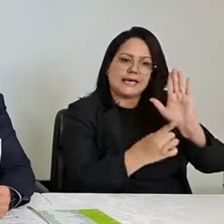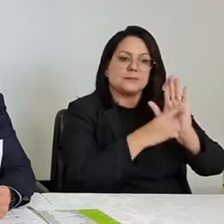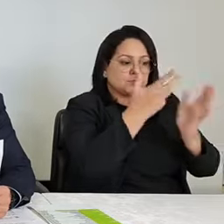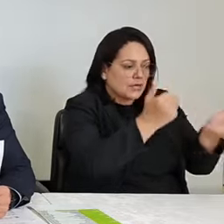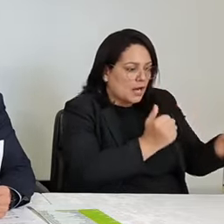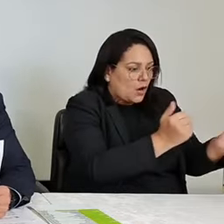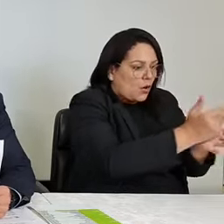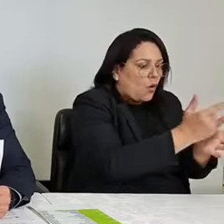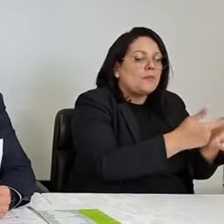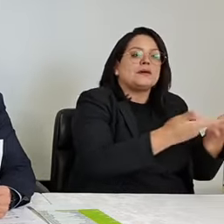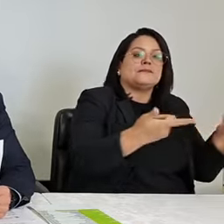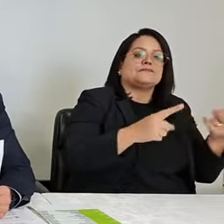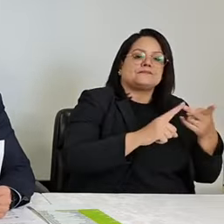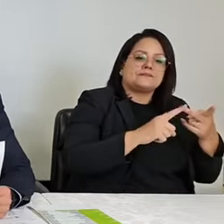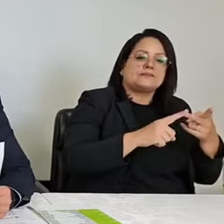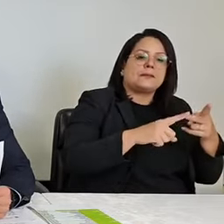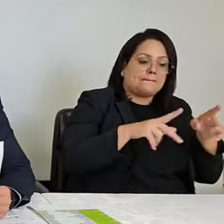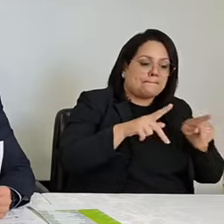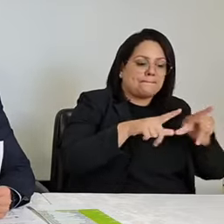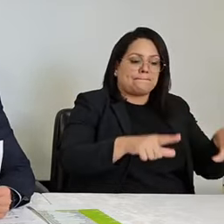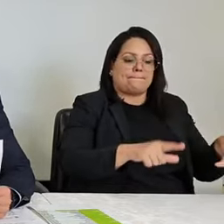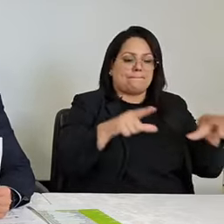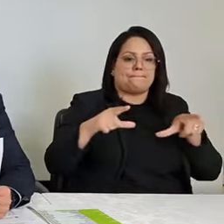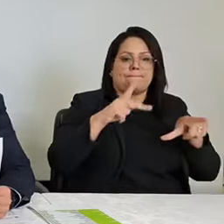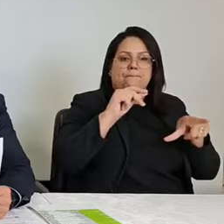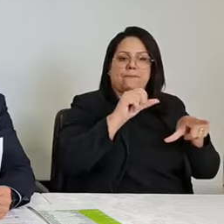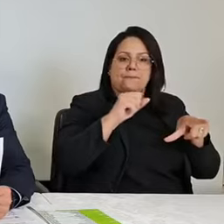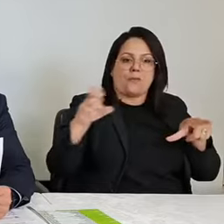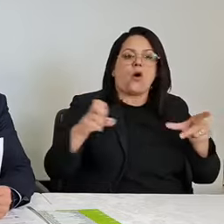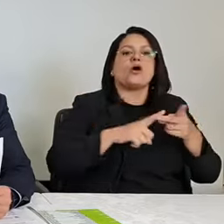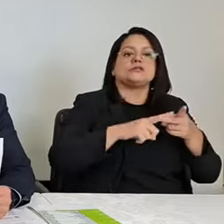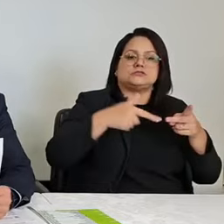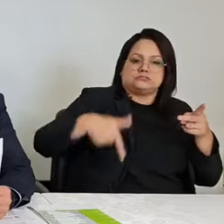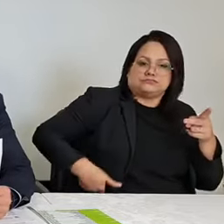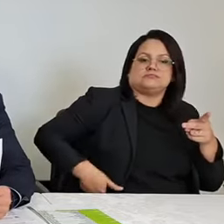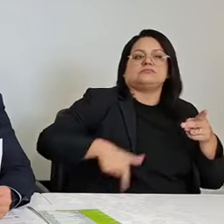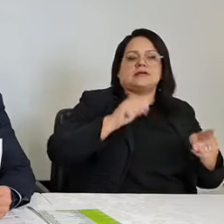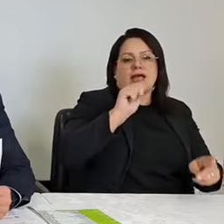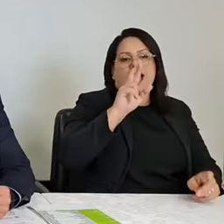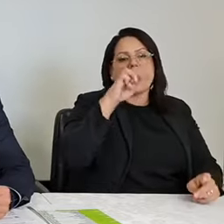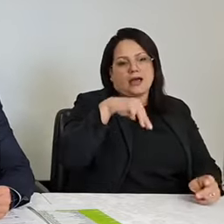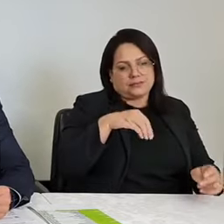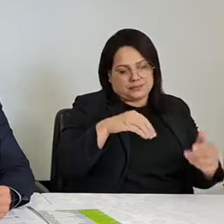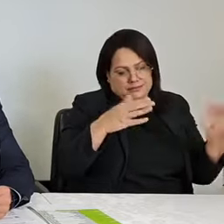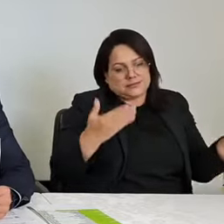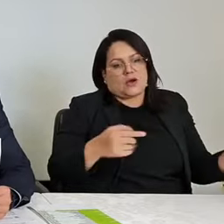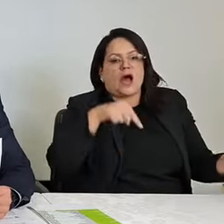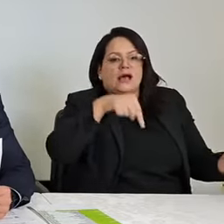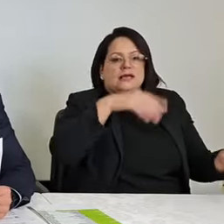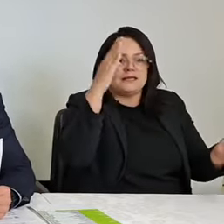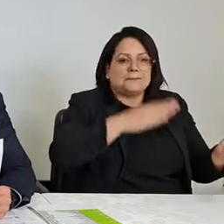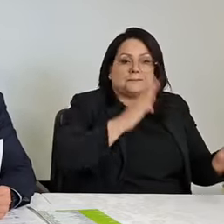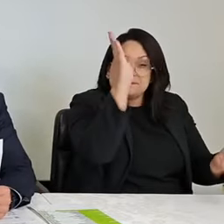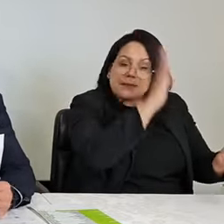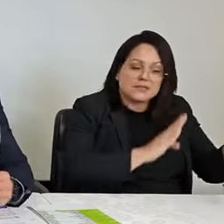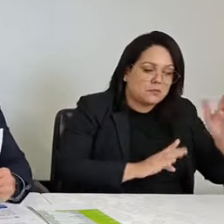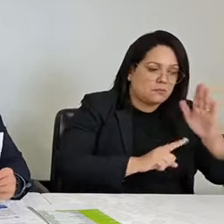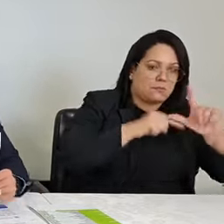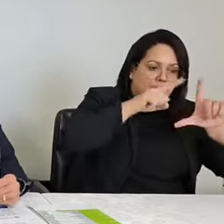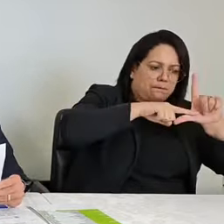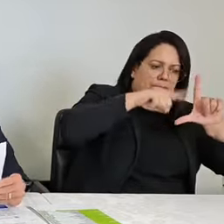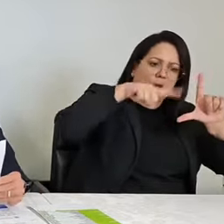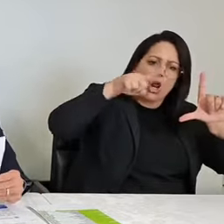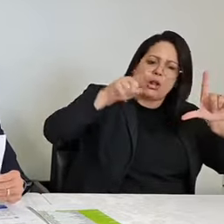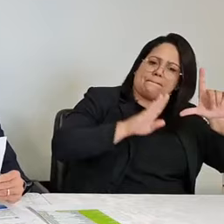e posse de arma de fogo, bem como a questão dos CACs no Brasil. Então, conosco aqui, realmente, disparou